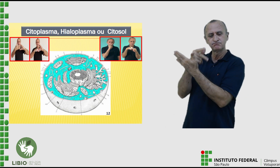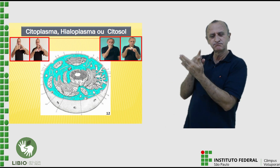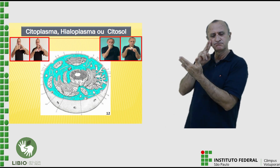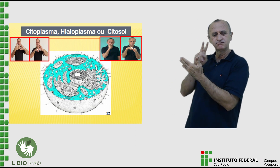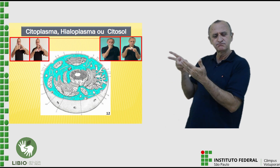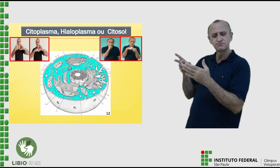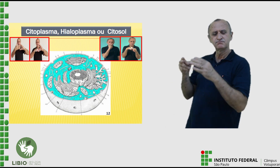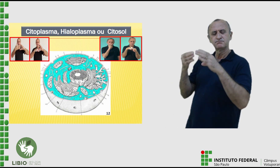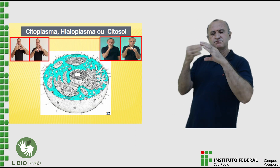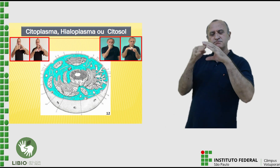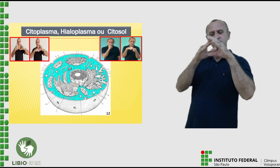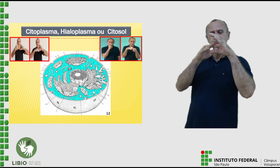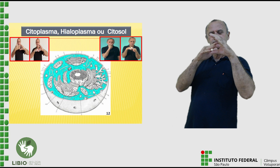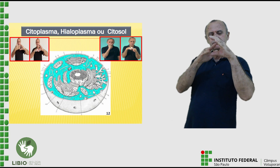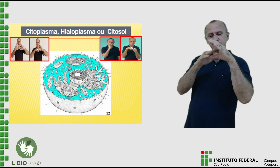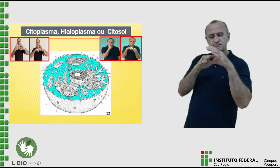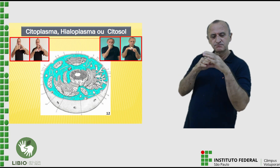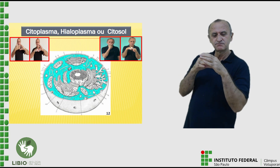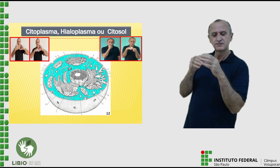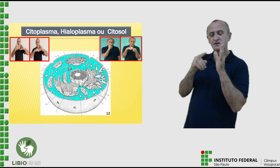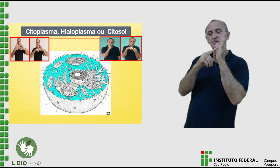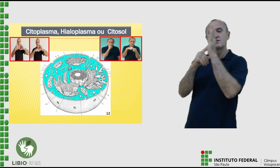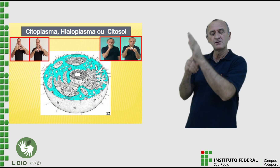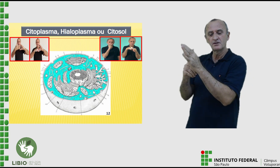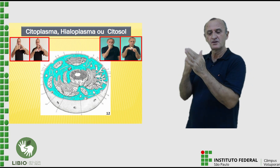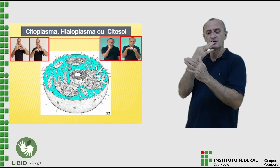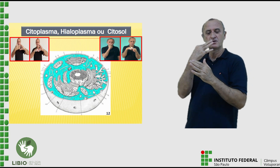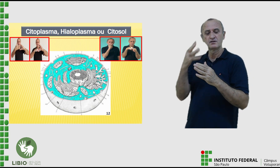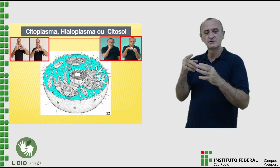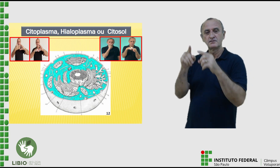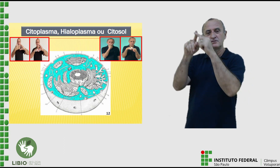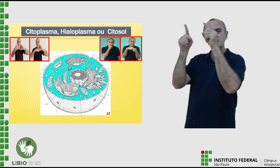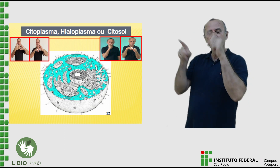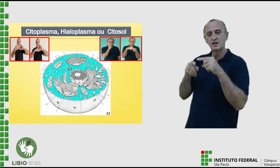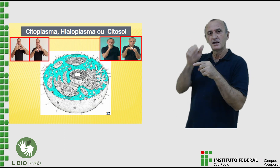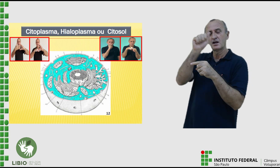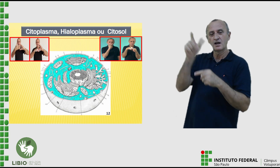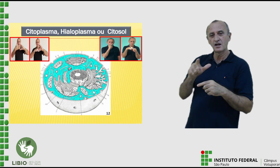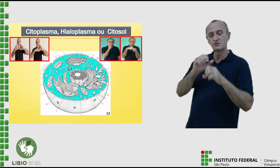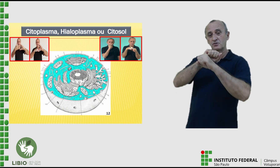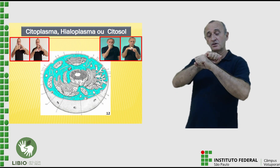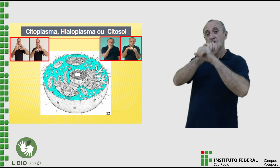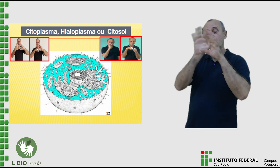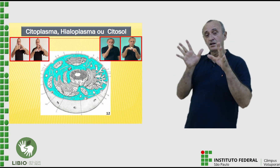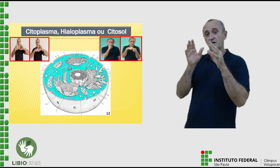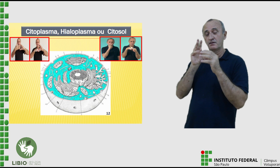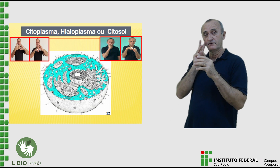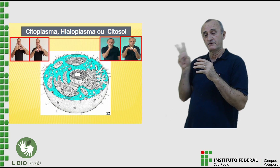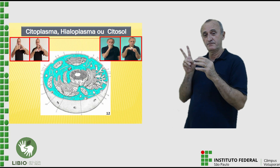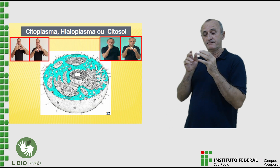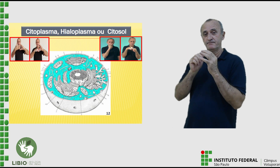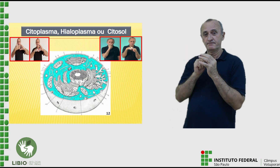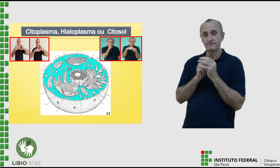Então, na figura ao lado, o citoplasma também é chamado de hialoplasma ou citassol.